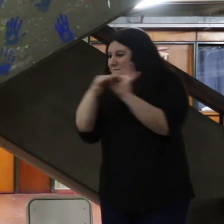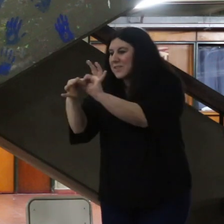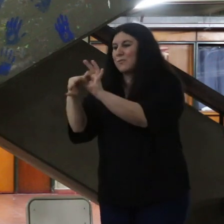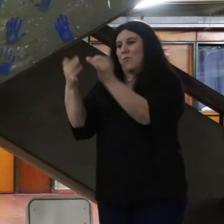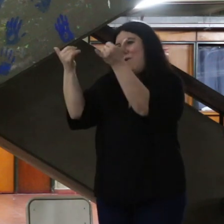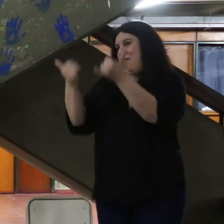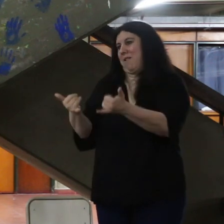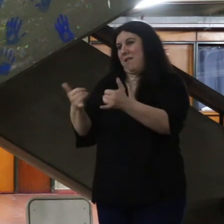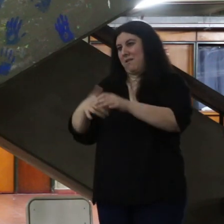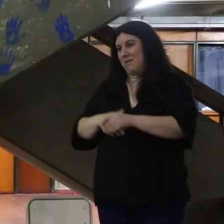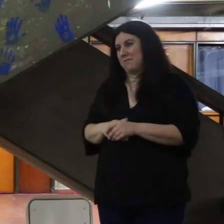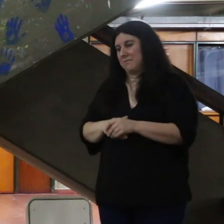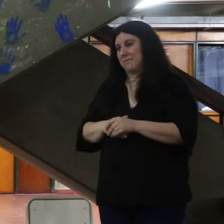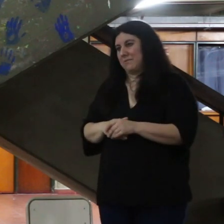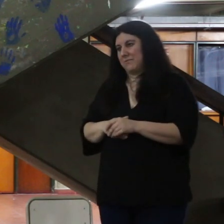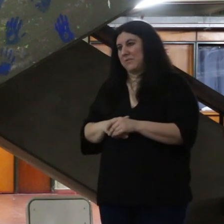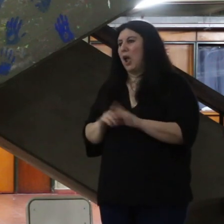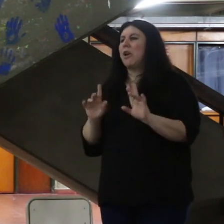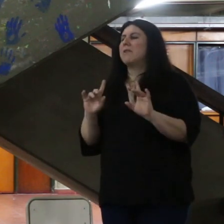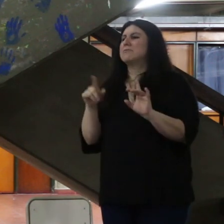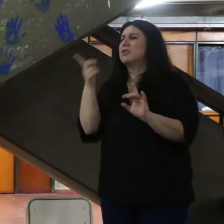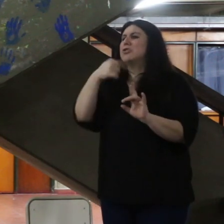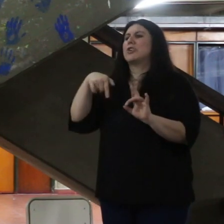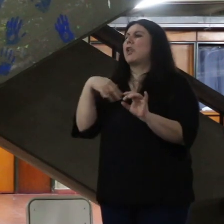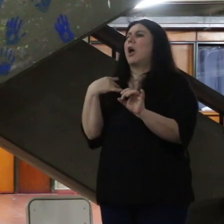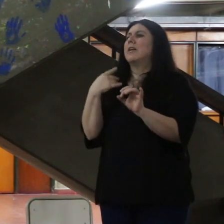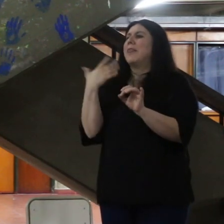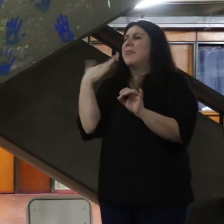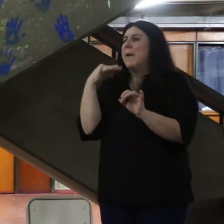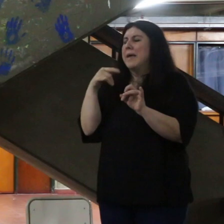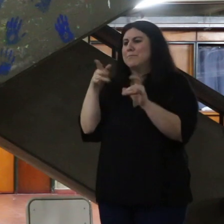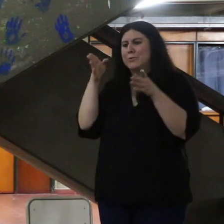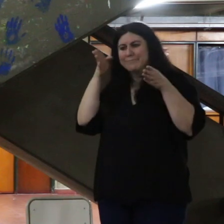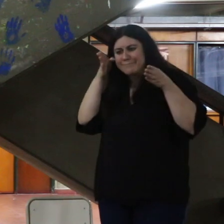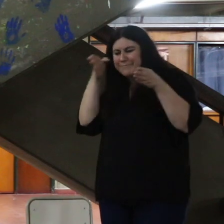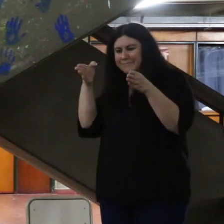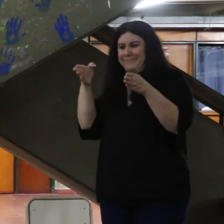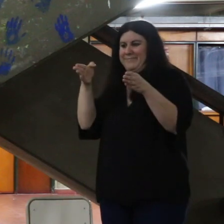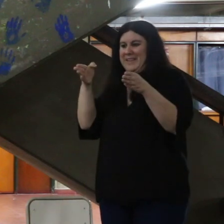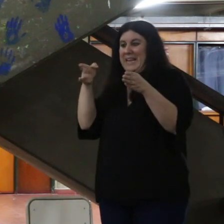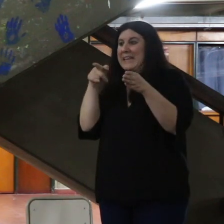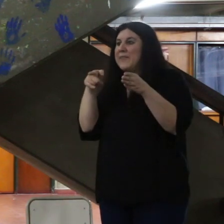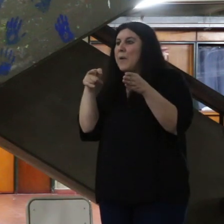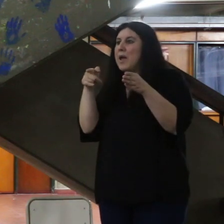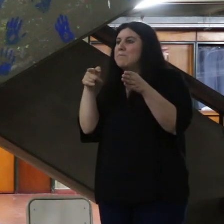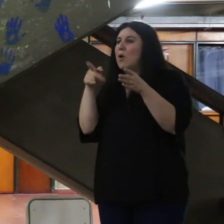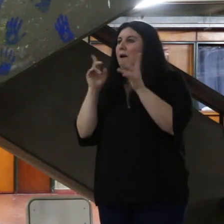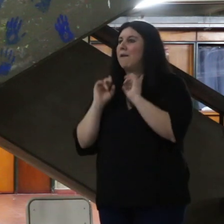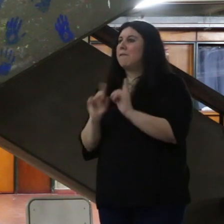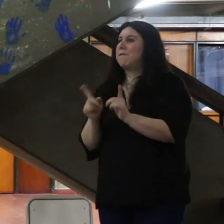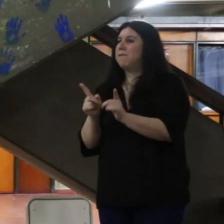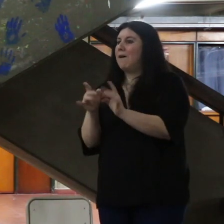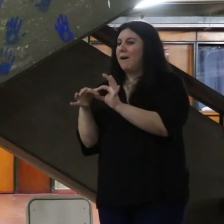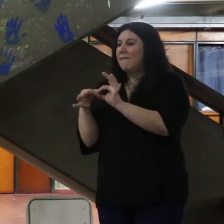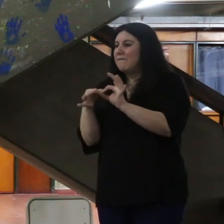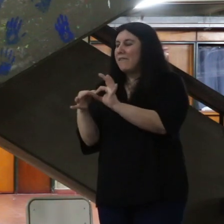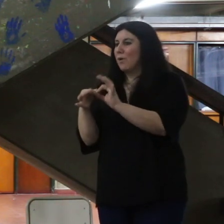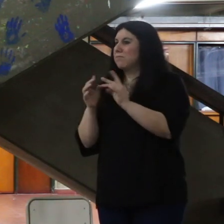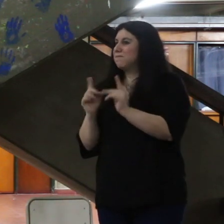eso. No podemos hacer que eso se pierda. Volver a la escuela no es